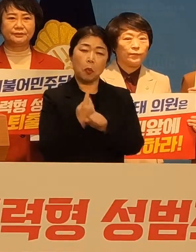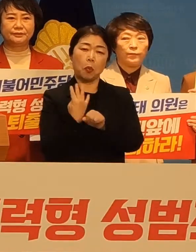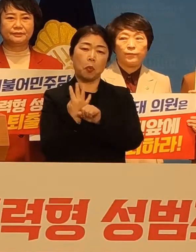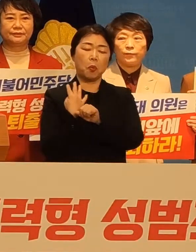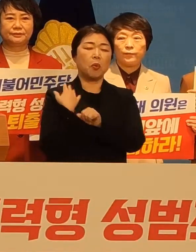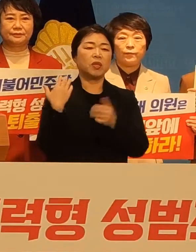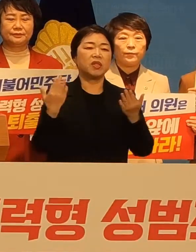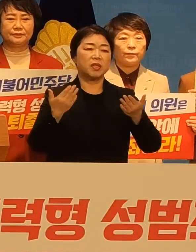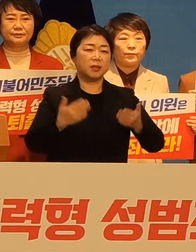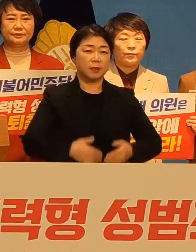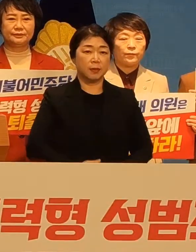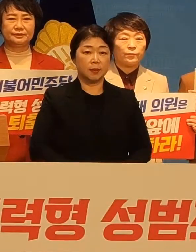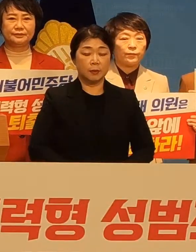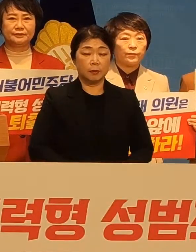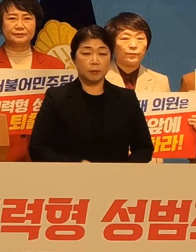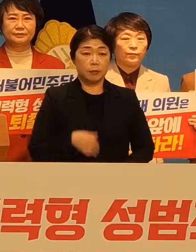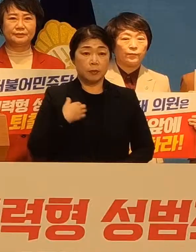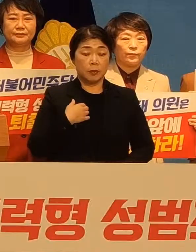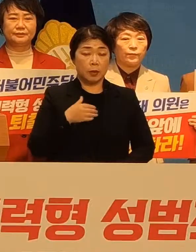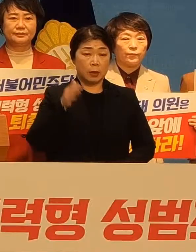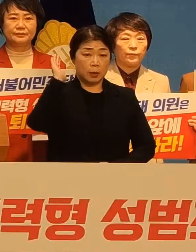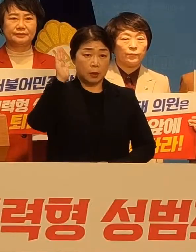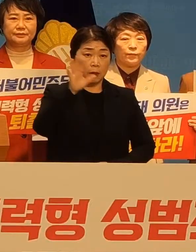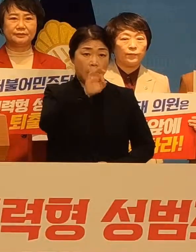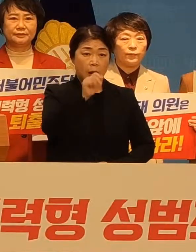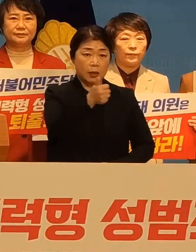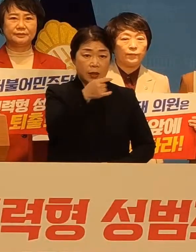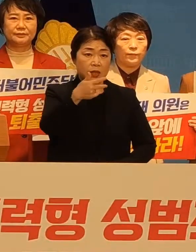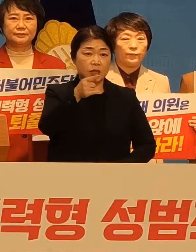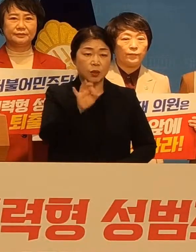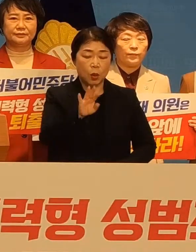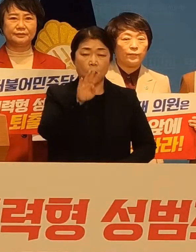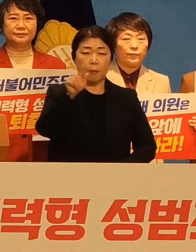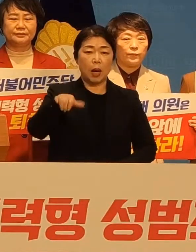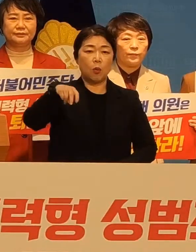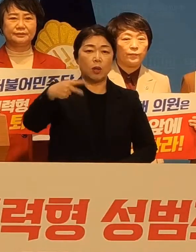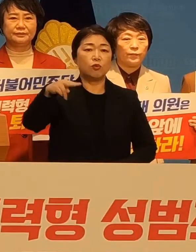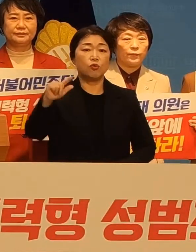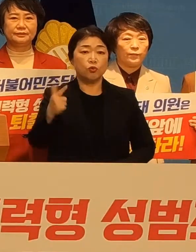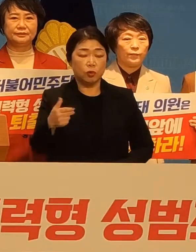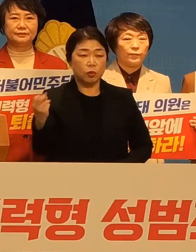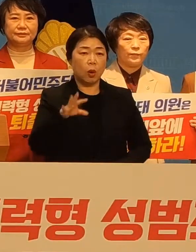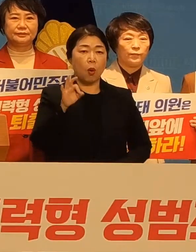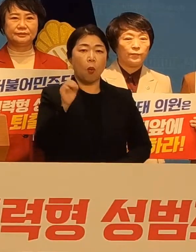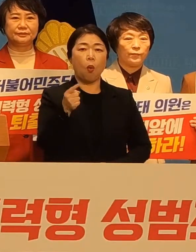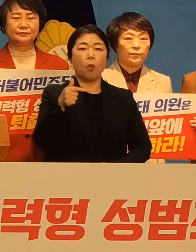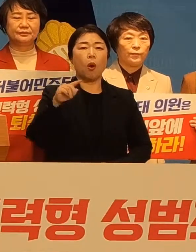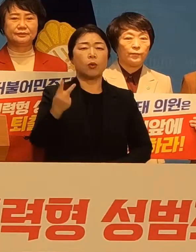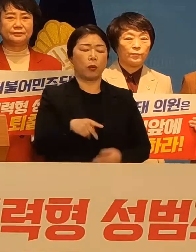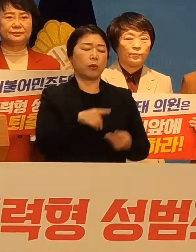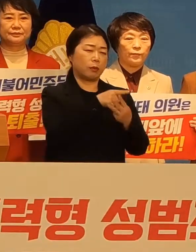전입니다. 제가 지금 나열한 안희정, 박원순, 그리고 오거돈 등